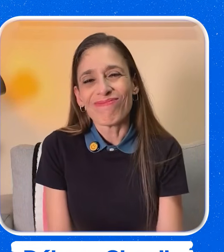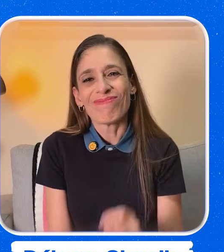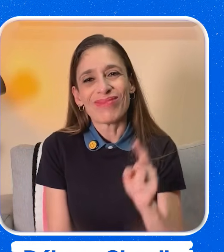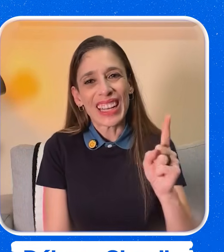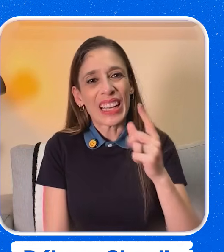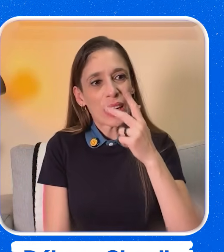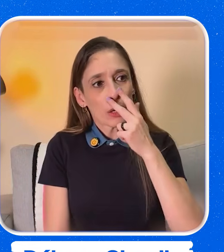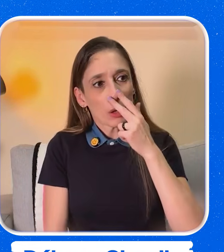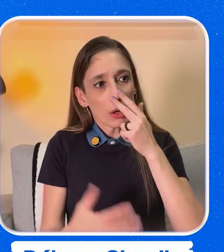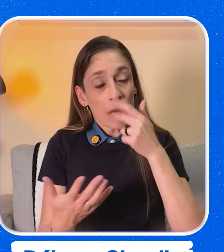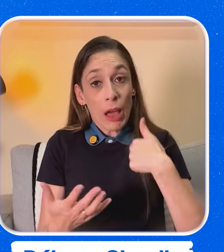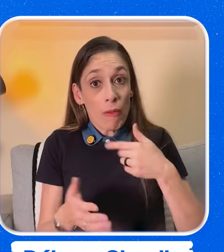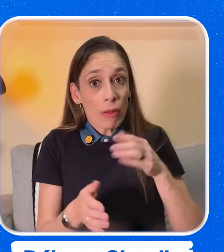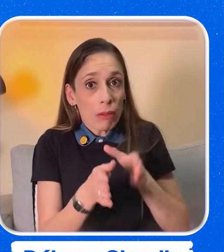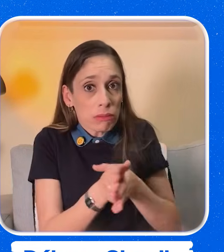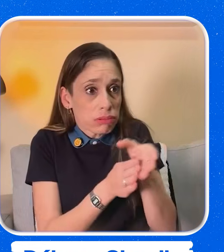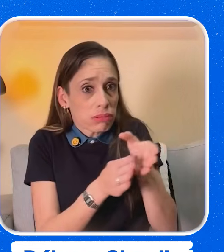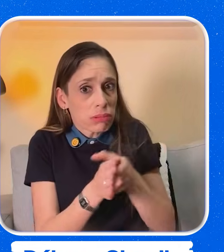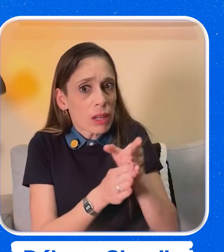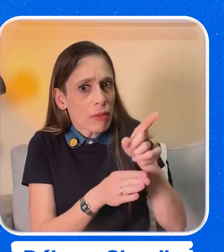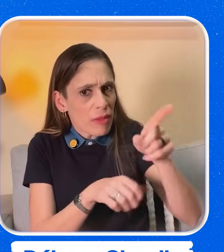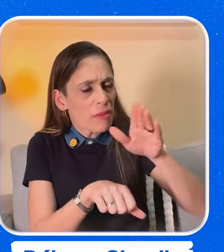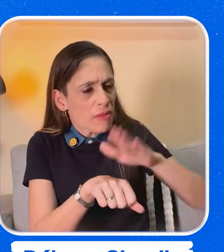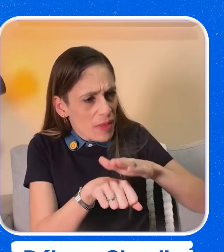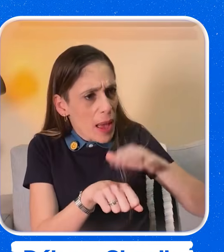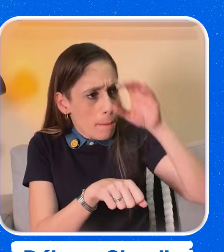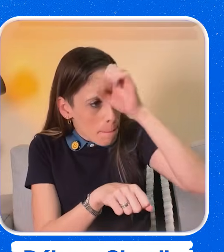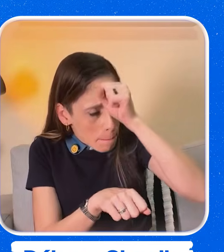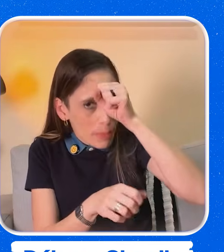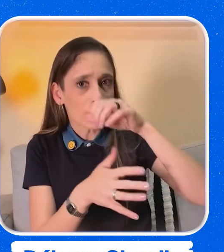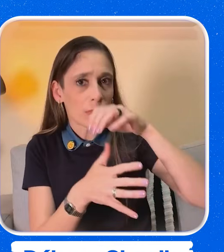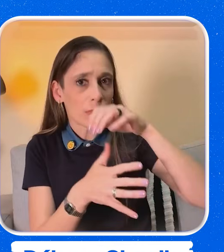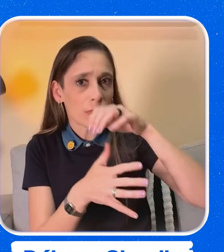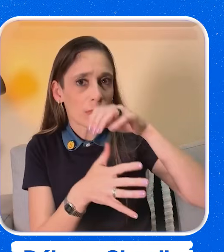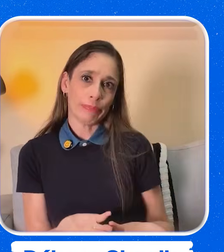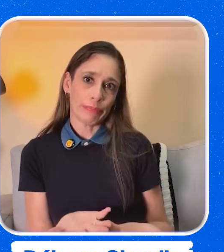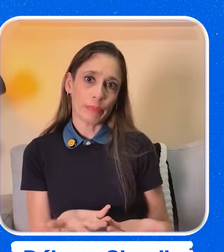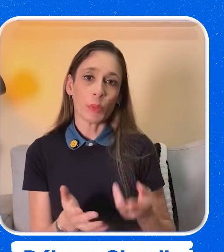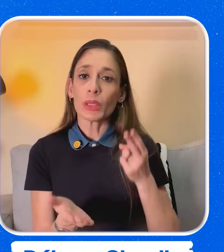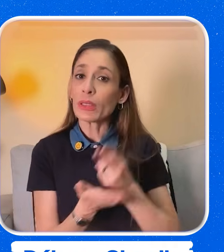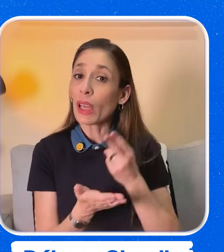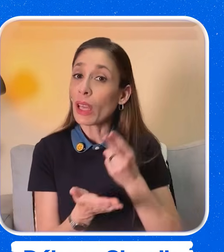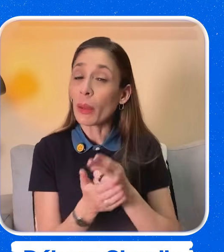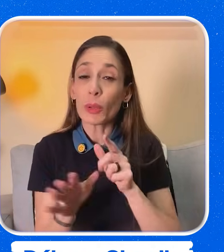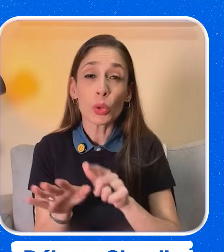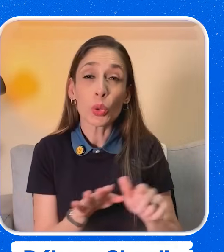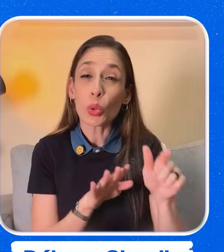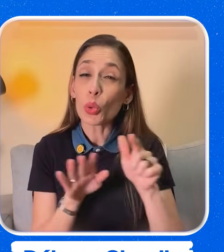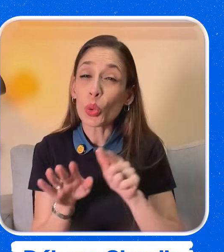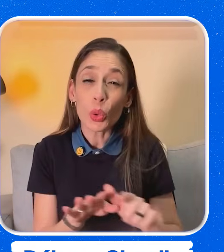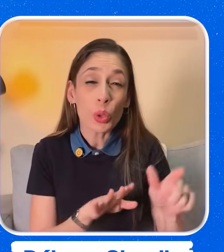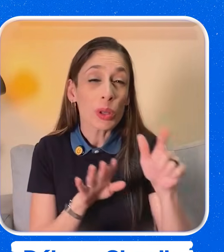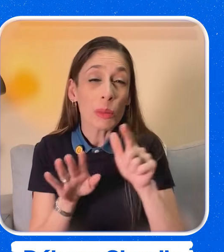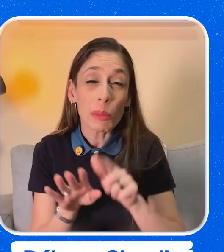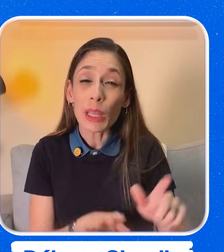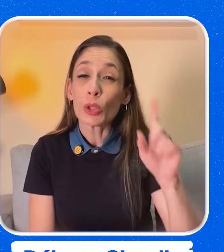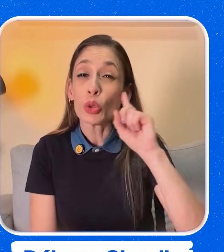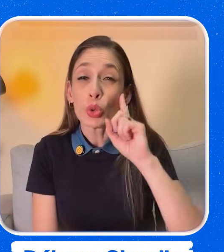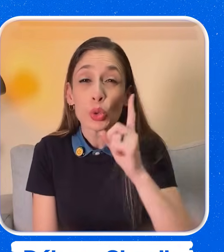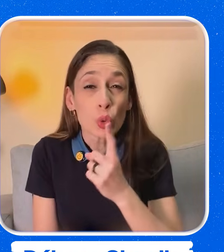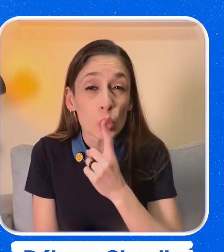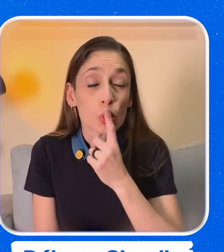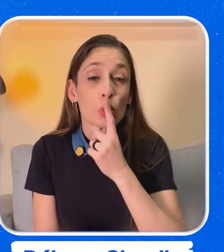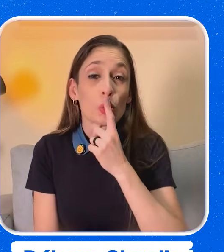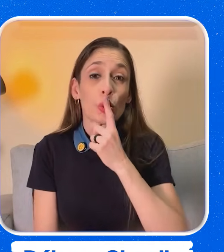faça Libras, porque semanalmente eu recebo pedido de orçamento de pessoas surdas em São